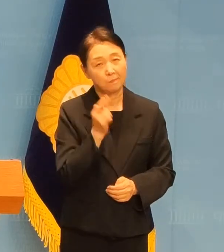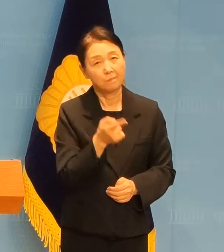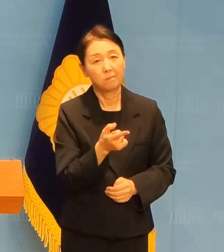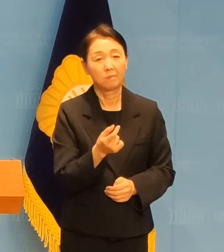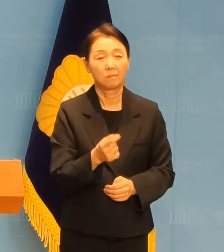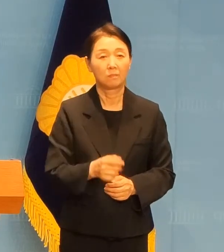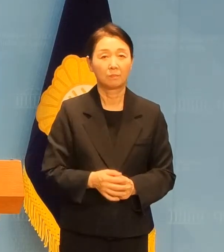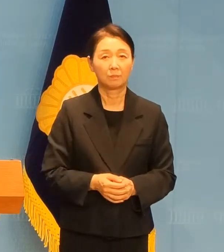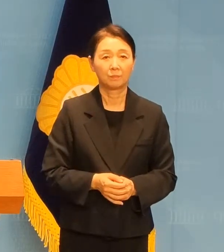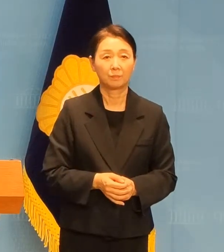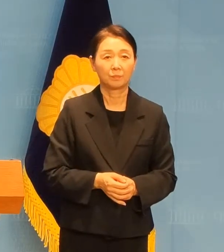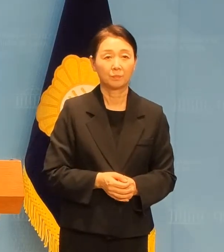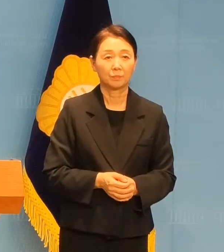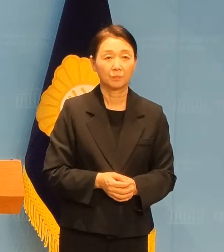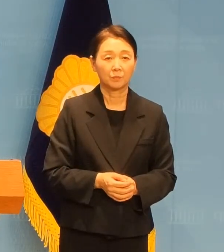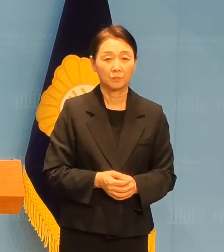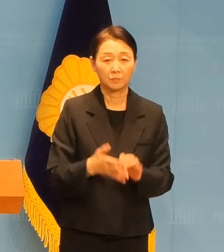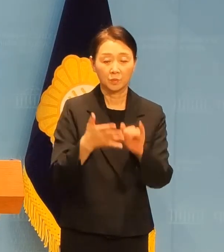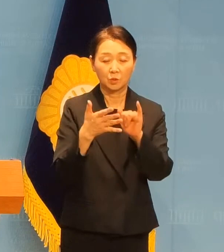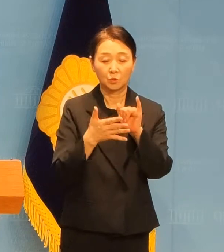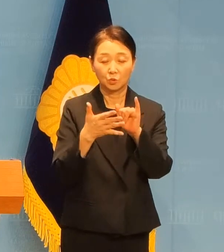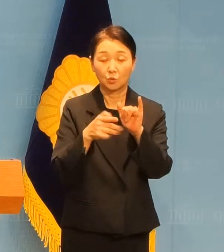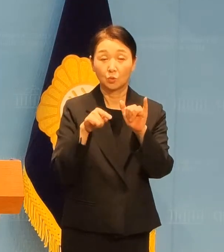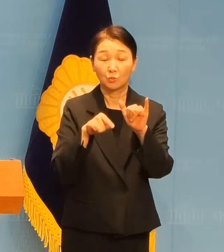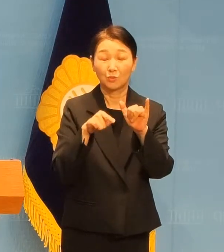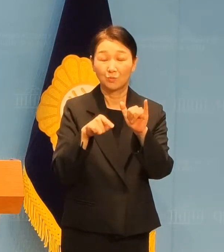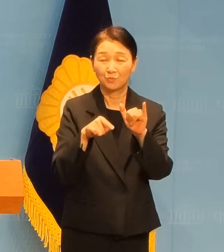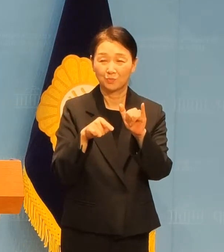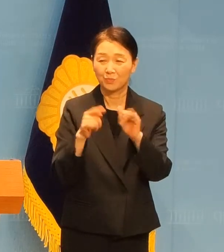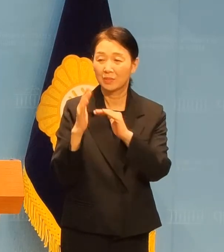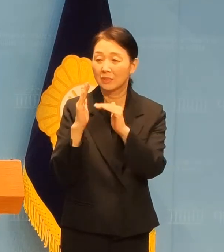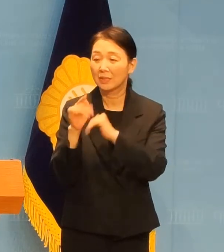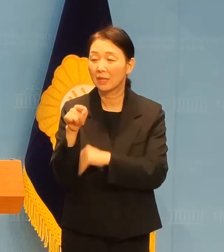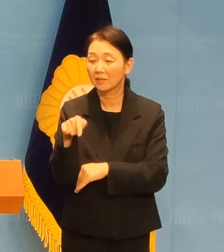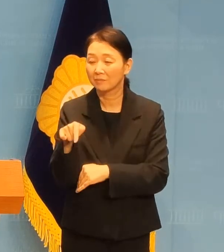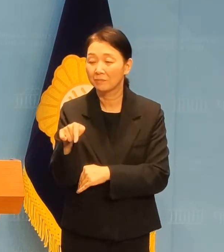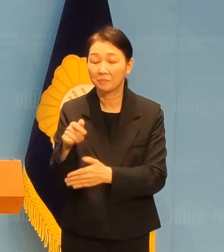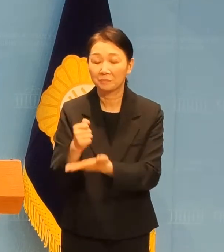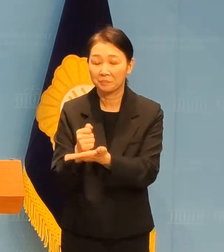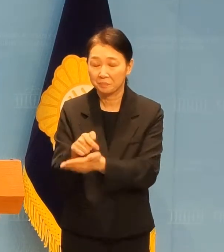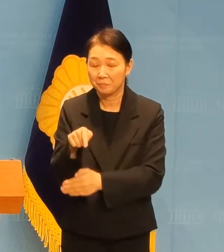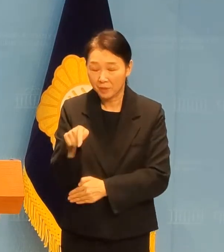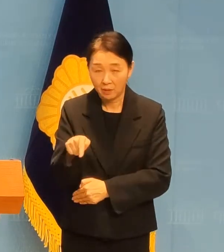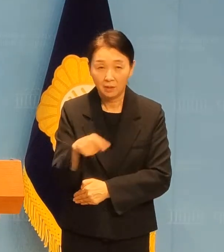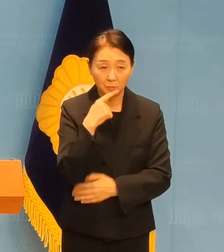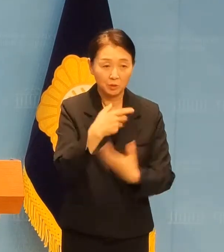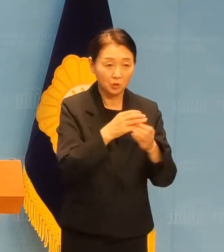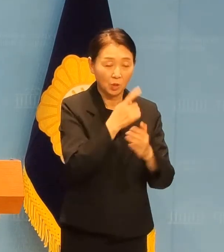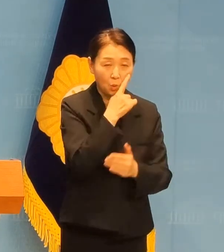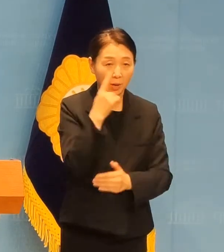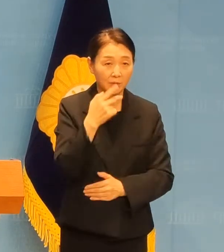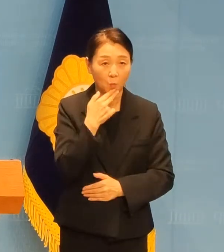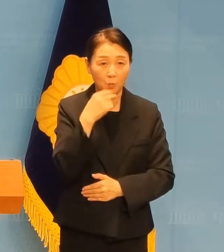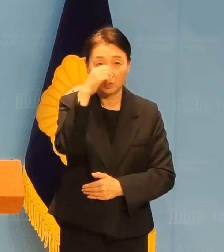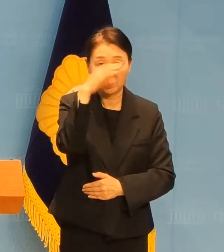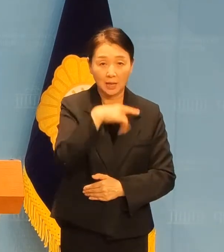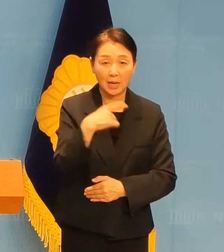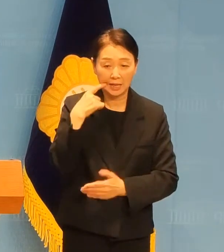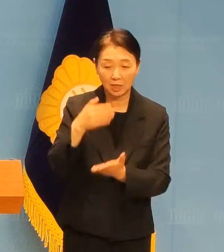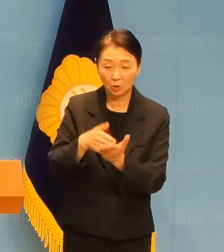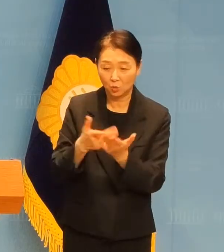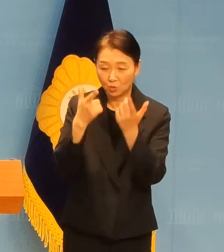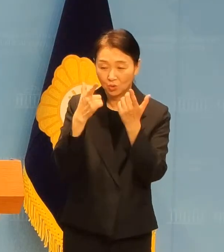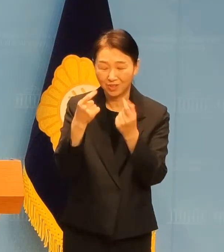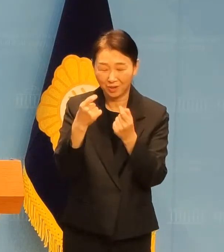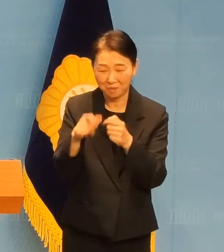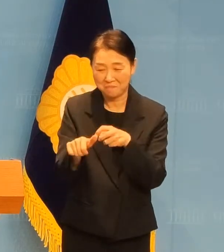작태입니다. 유튜브에서 나온 계담을 민주당은 최소한의 확인조차 하지 않고 가짜뉴스에